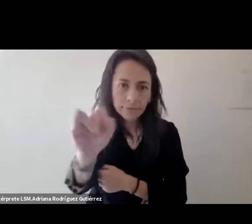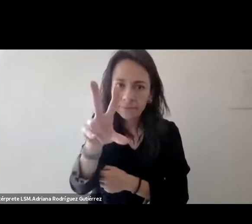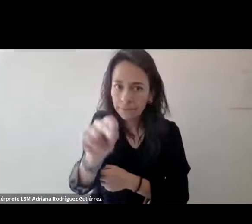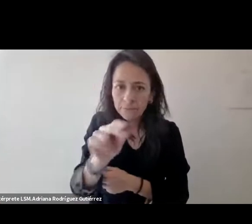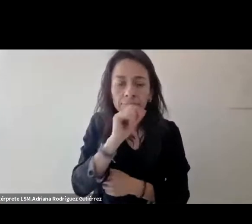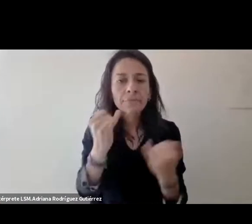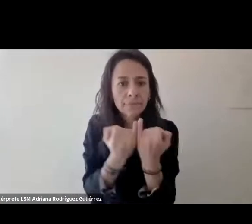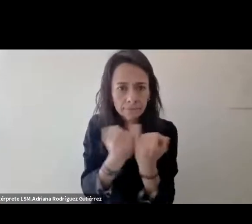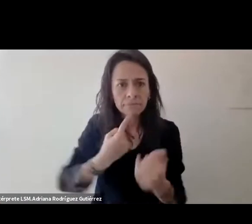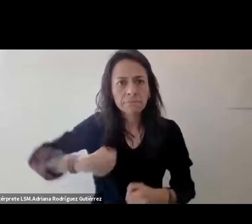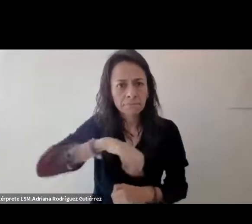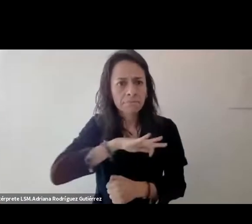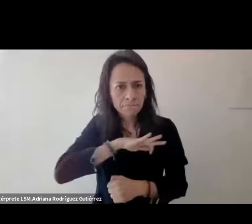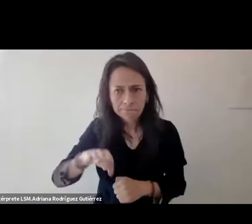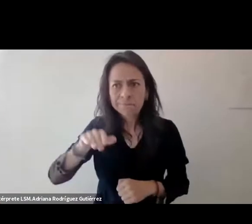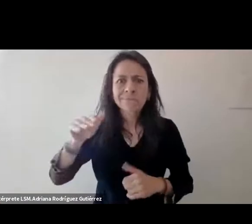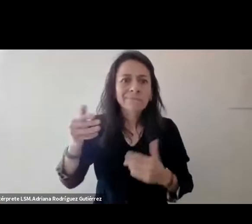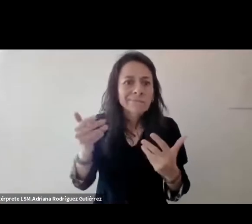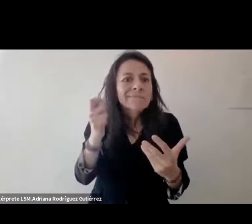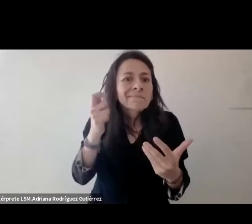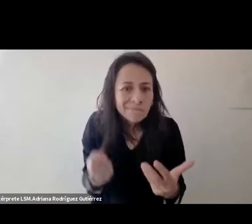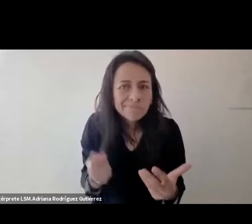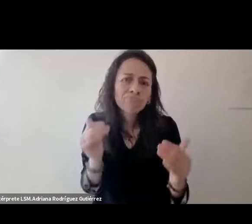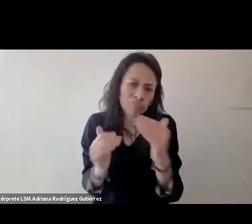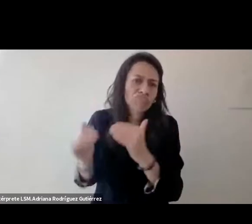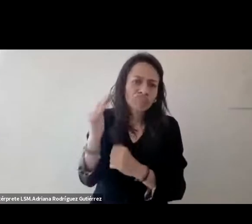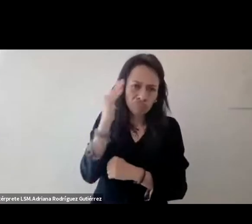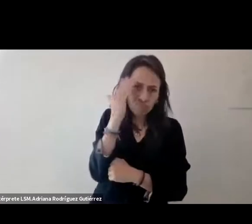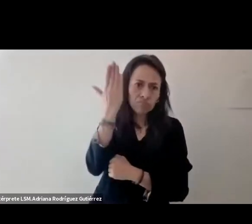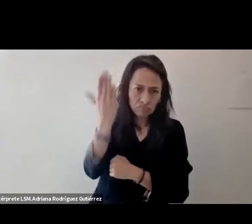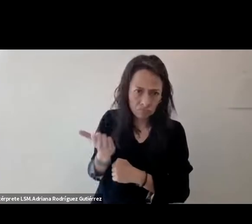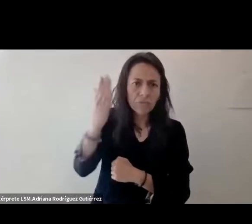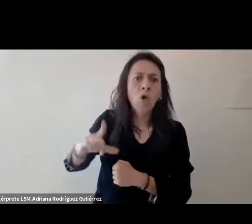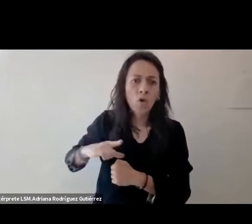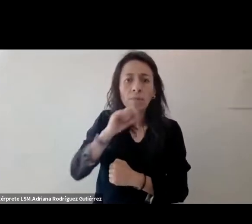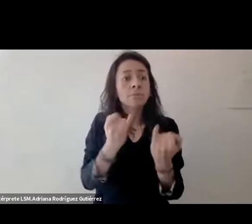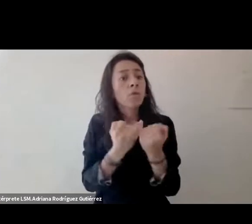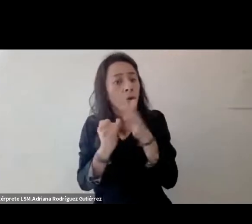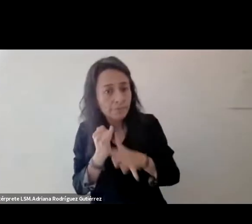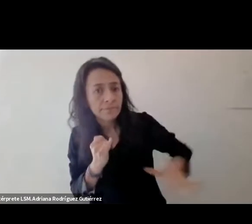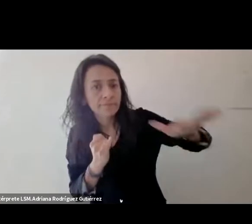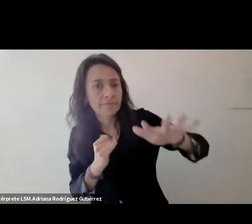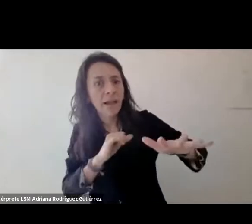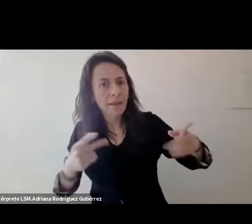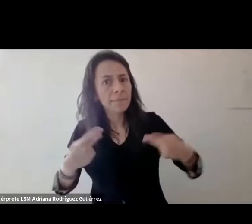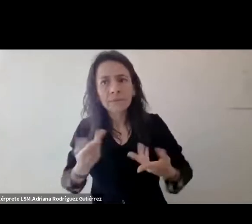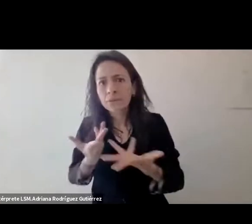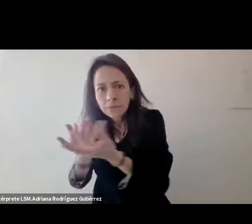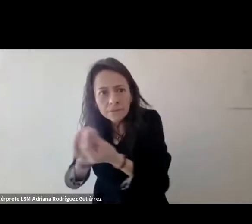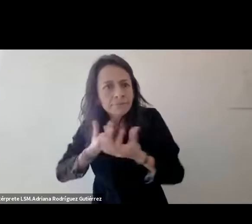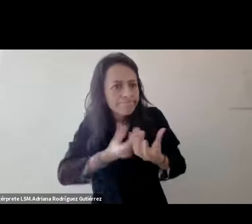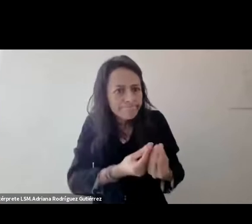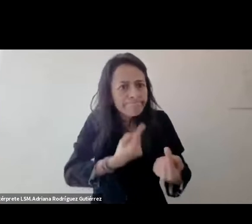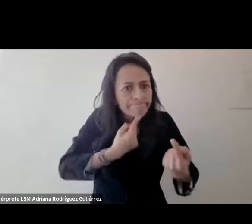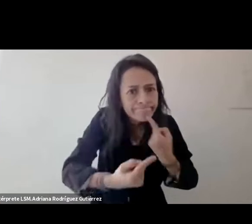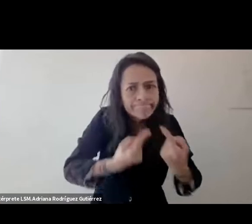relación distinta tanto con las autoridades como con la sociedad civil, para que haya un reconocimiento